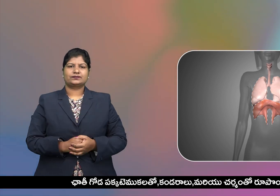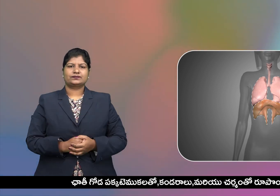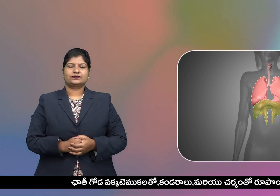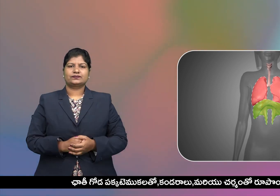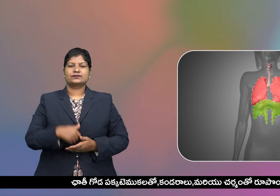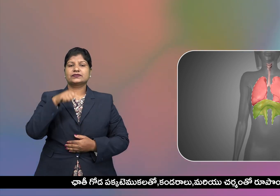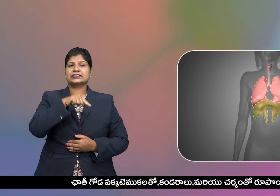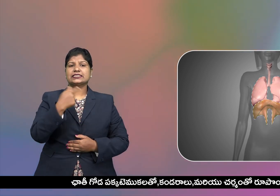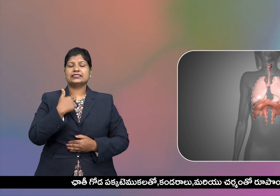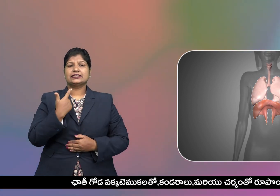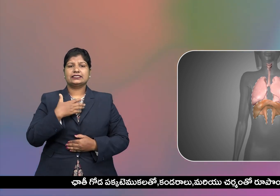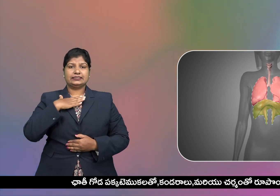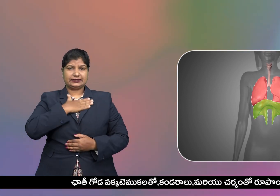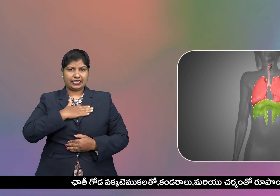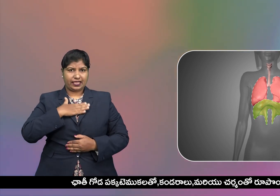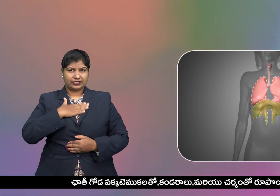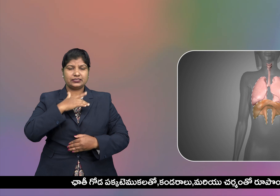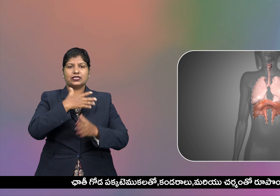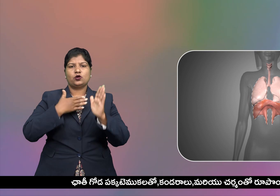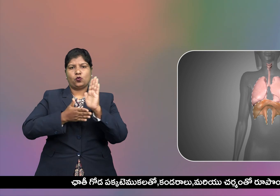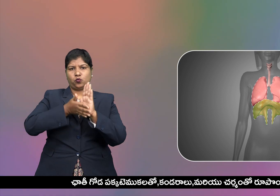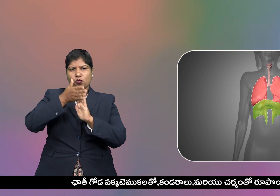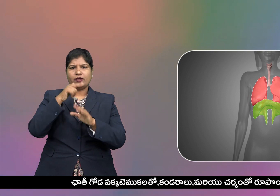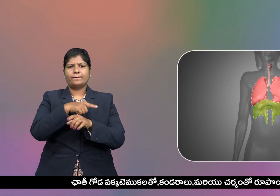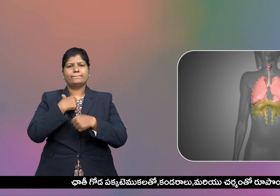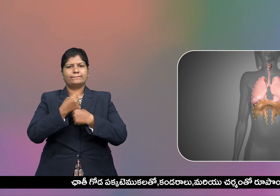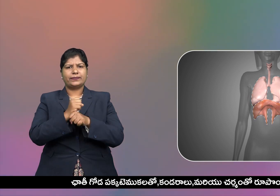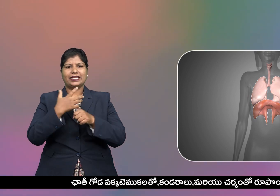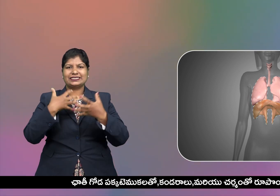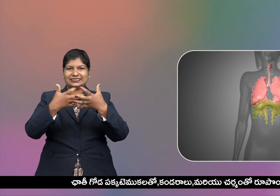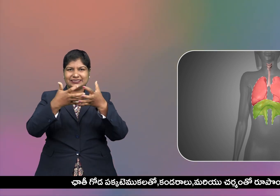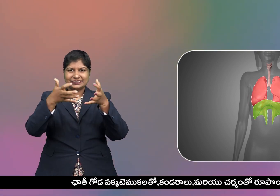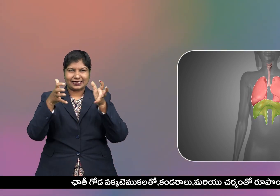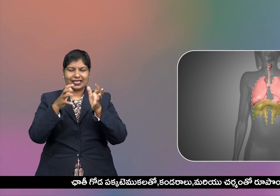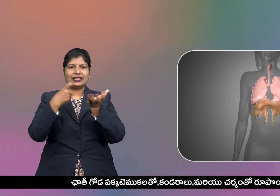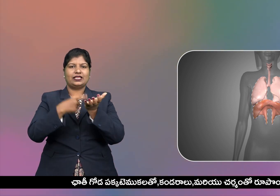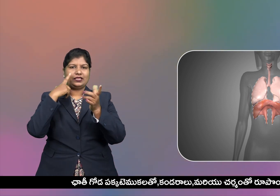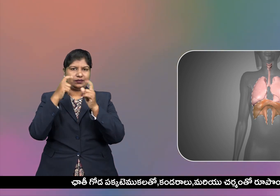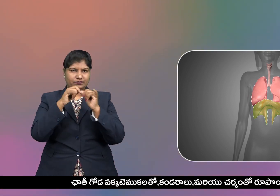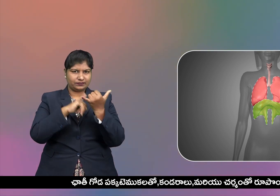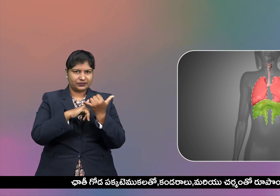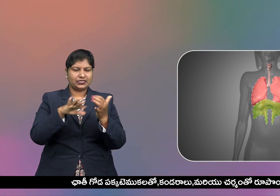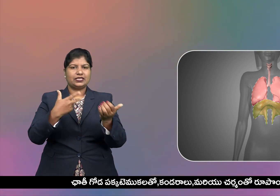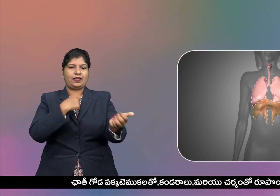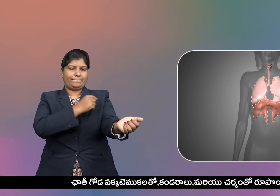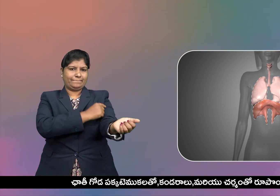ఛాతీ గోడ పక్కటెముకలతో కండరాలు మరియు చర్మంతో రూపొందించబడింది.